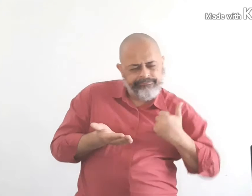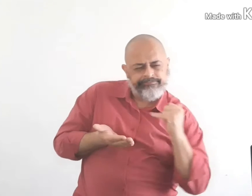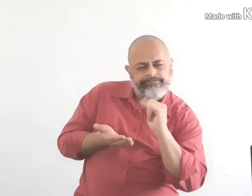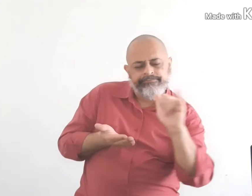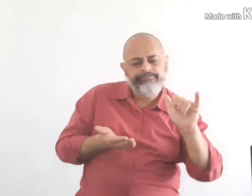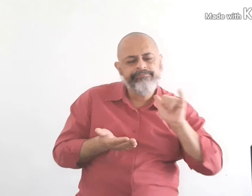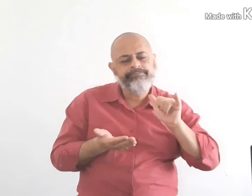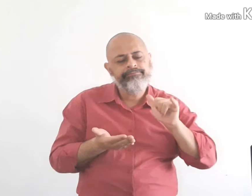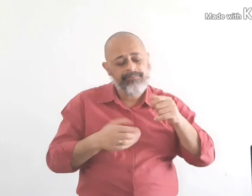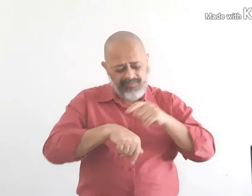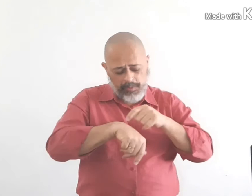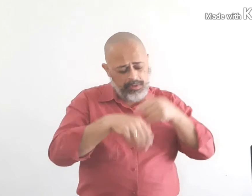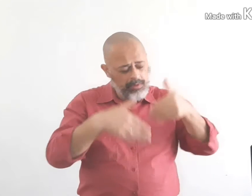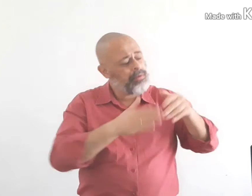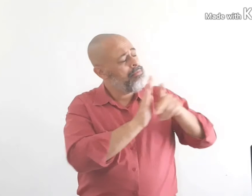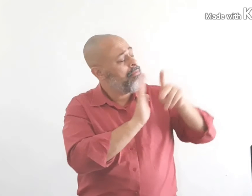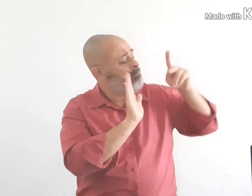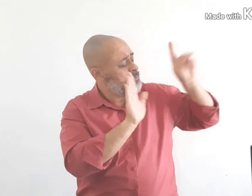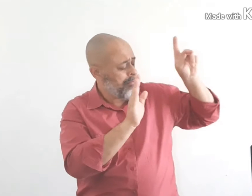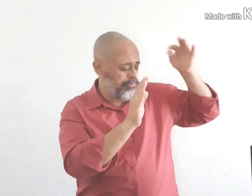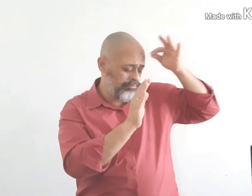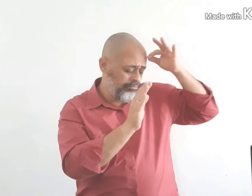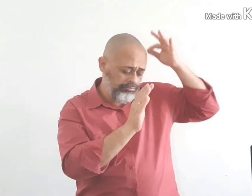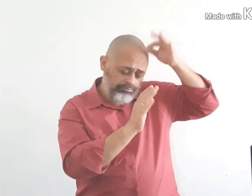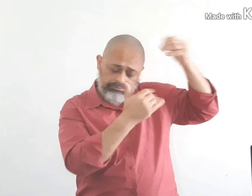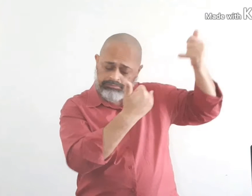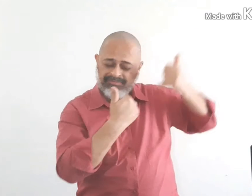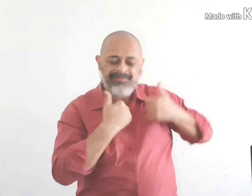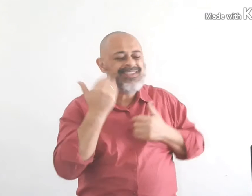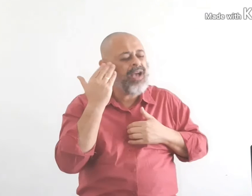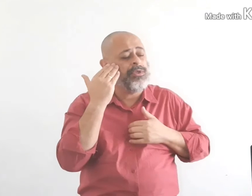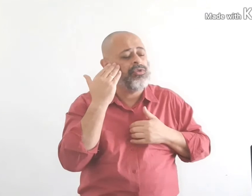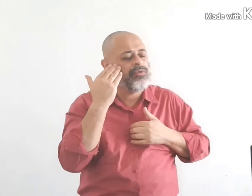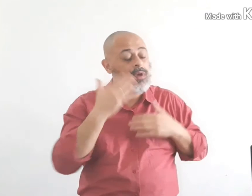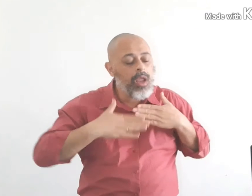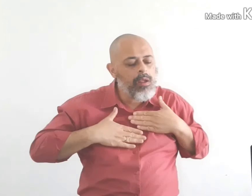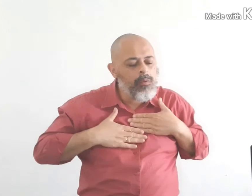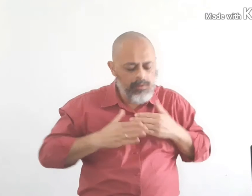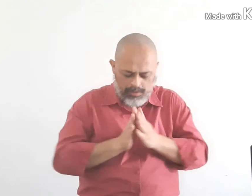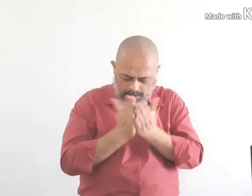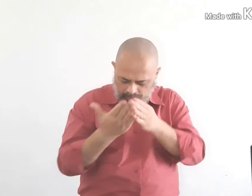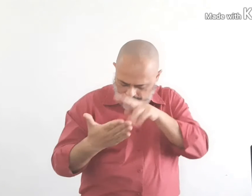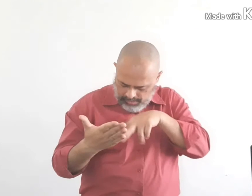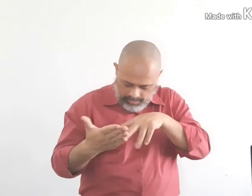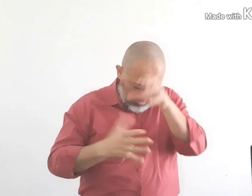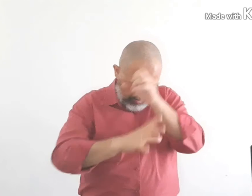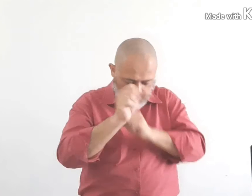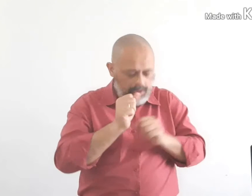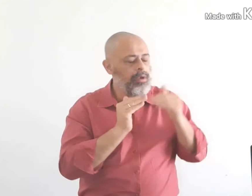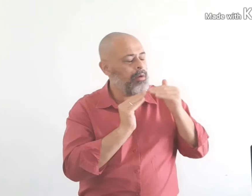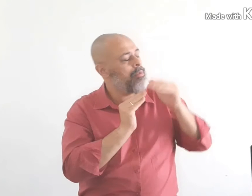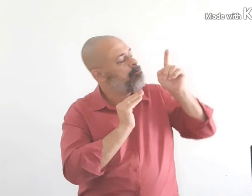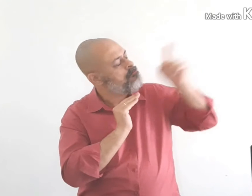consciência, Senhor, que só seremos espirituais à medida que aprendemos a Tua palavra como convém. E também sabemos